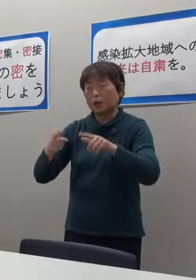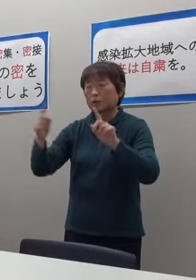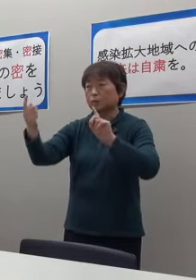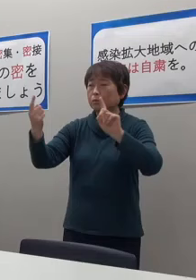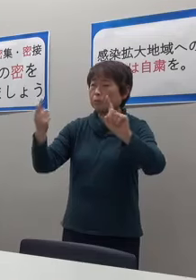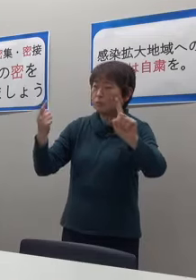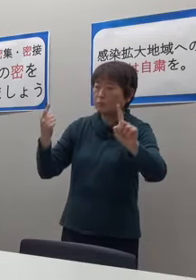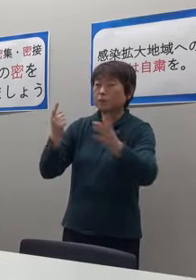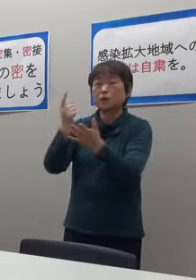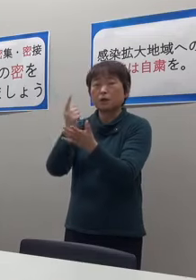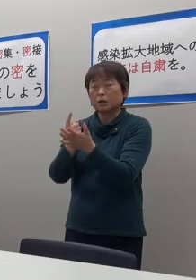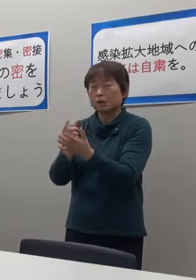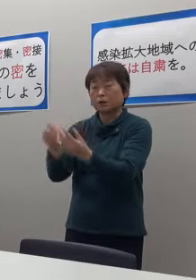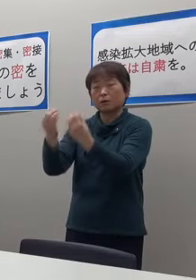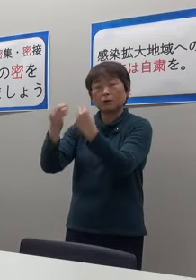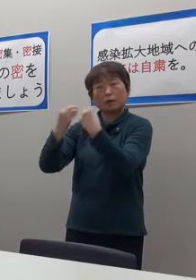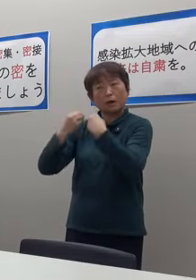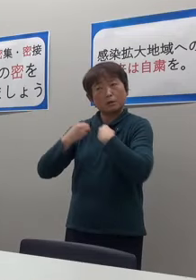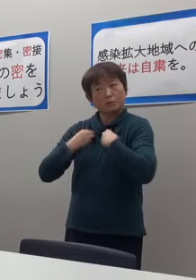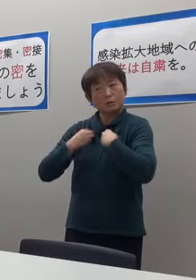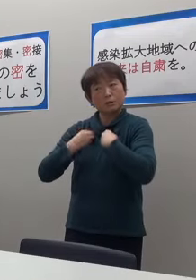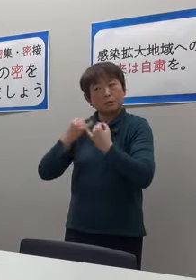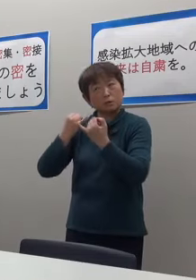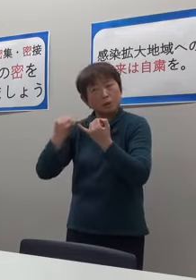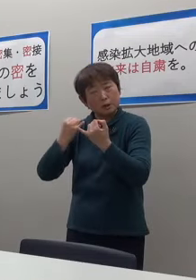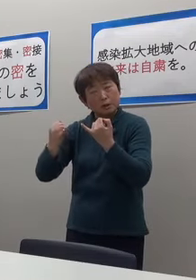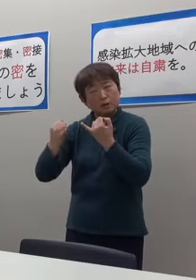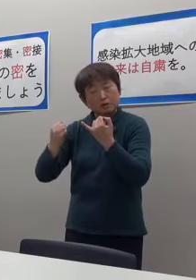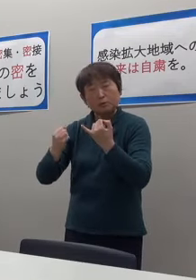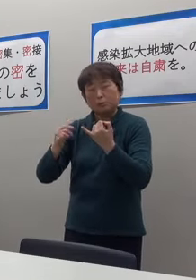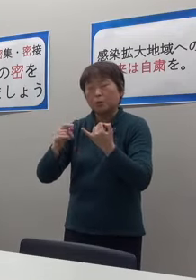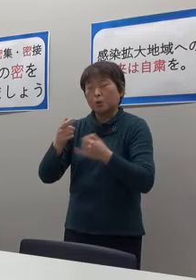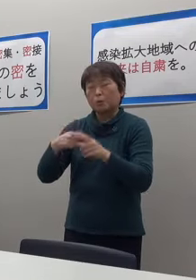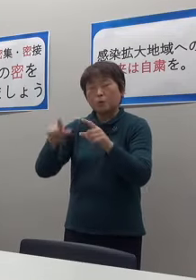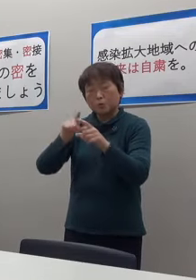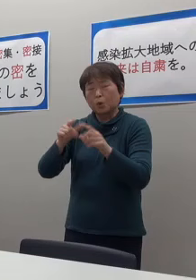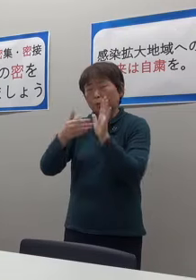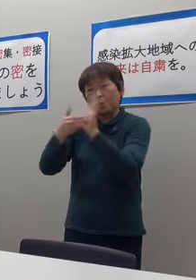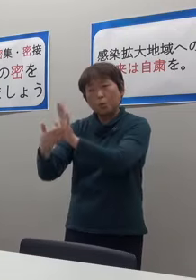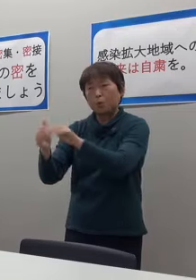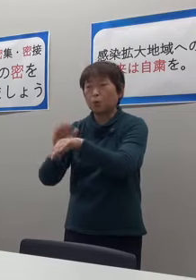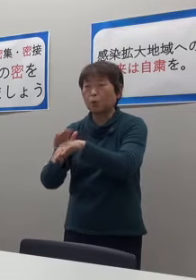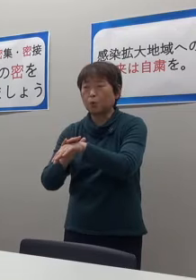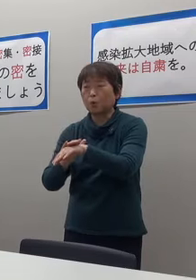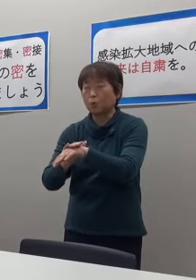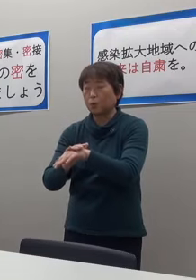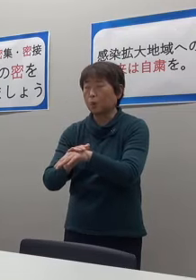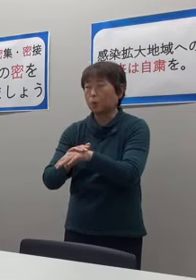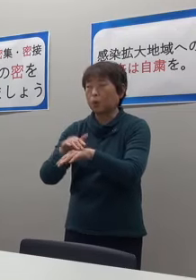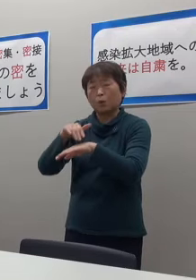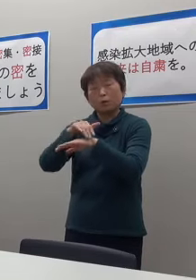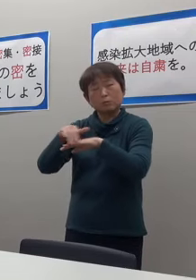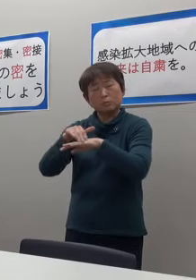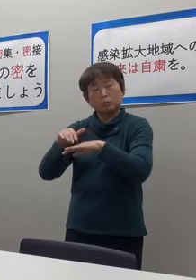は何かこう取られたとか、そういう調査って進んでませんでしょうか。 は い、あのこの会社ですね、検温とかはです